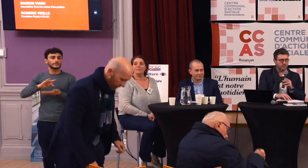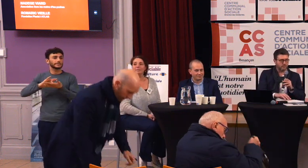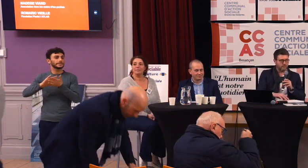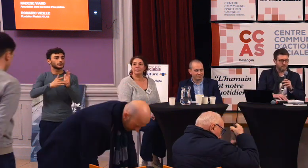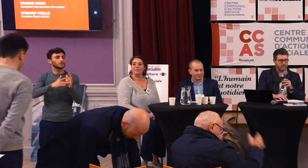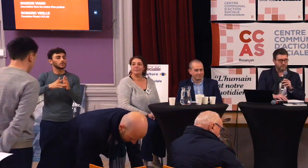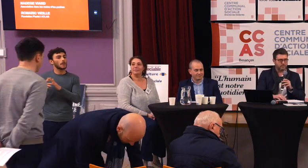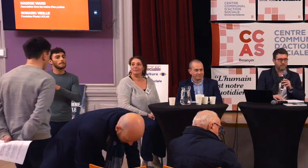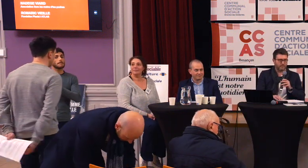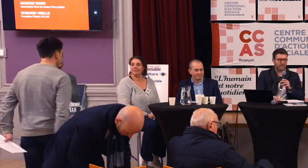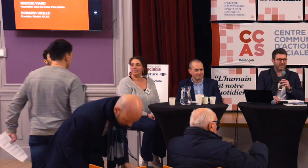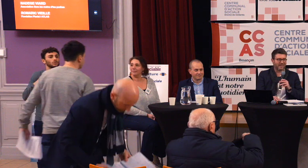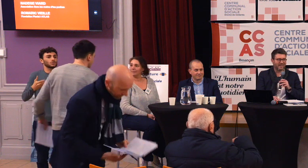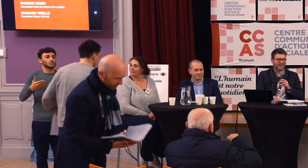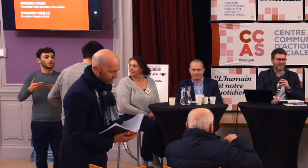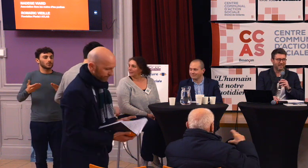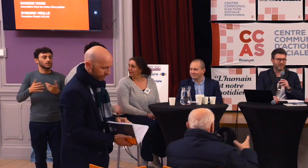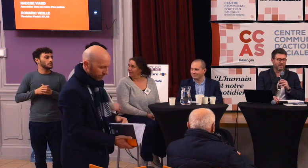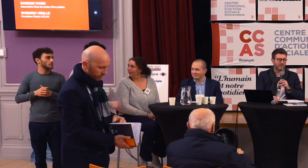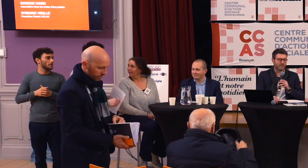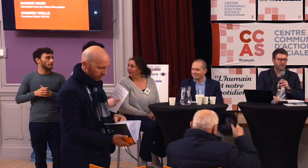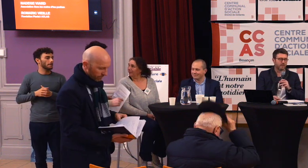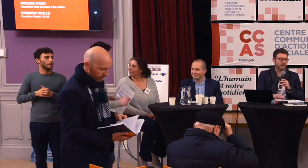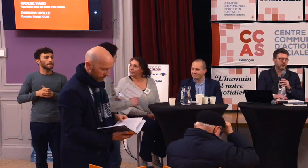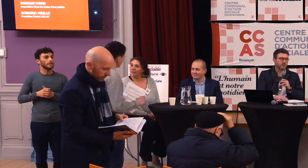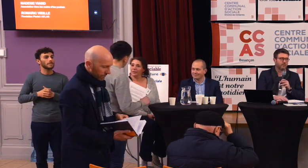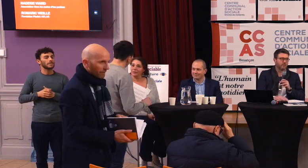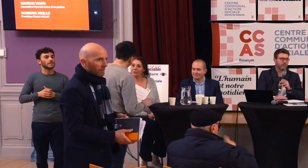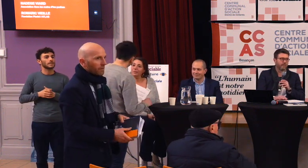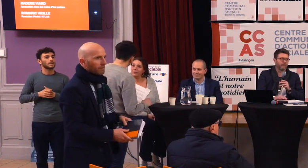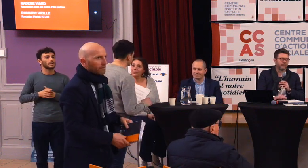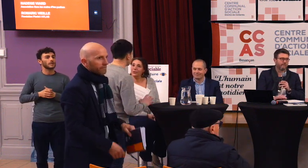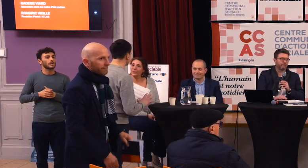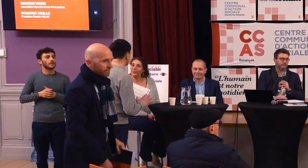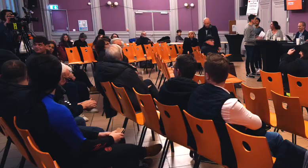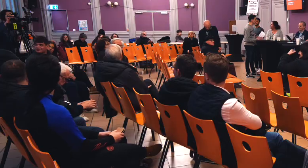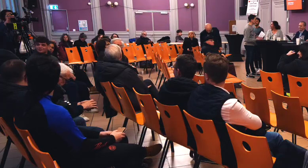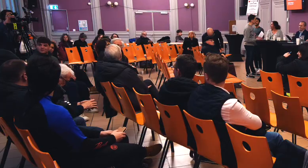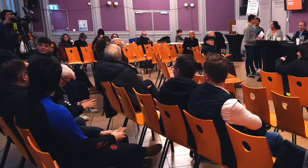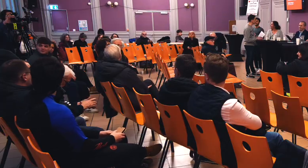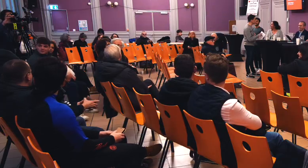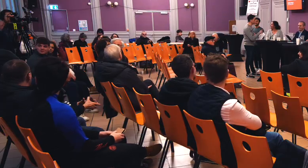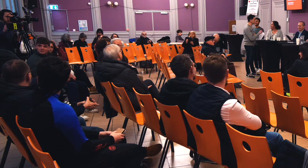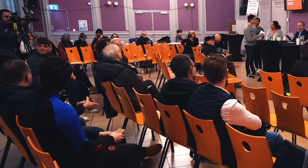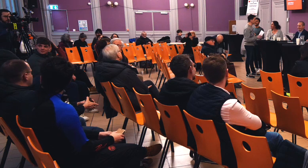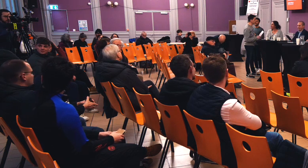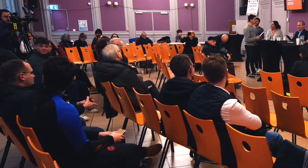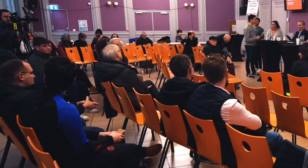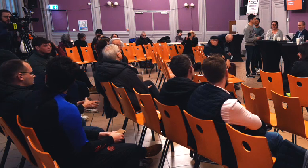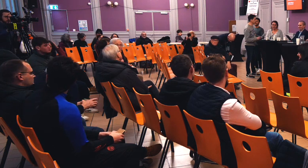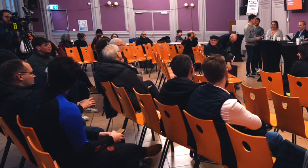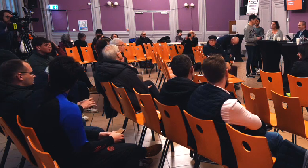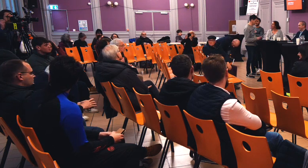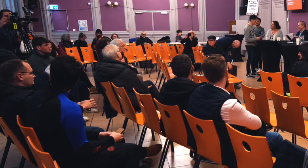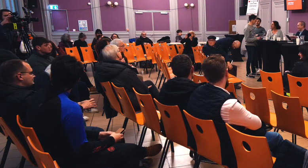merci c'est gentil mais bon merci beaucoup je vois que j'ai assisté là à la dernière table ronde je vois